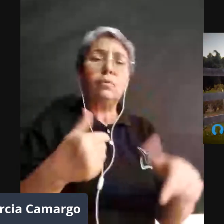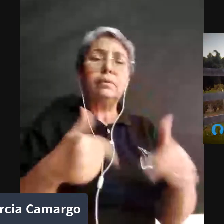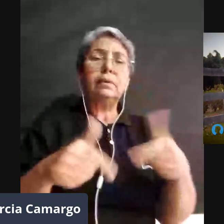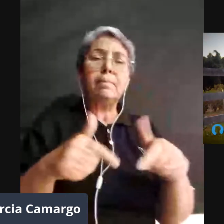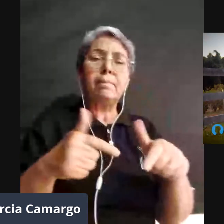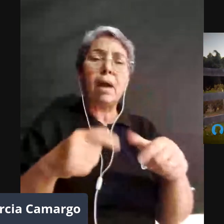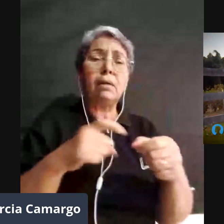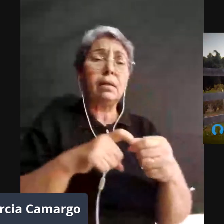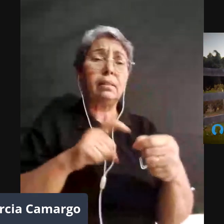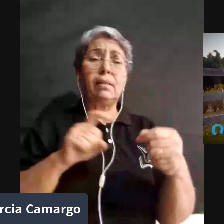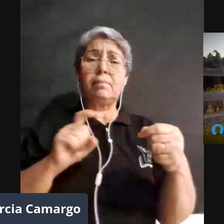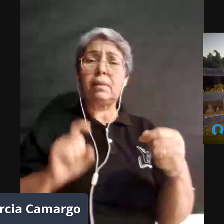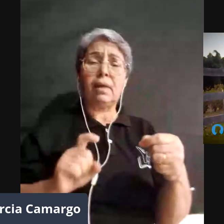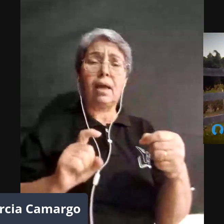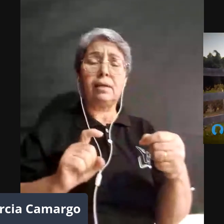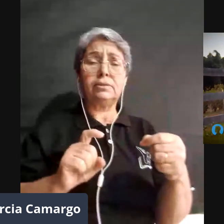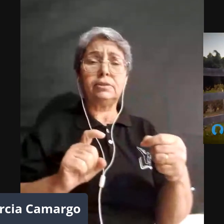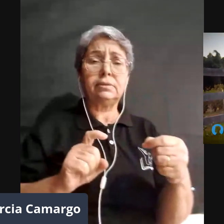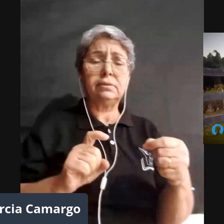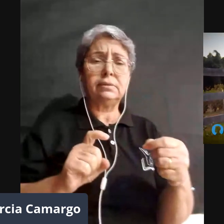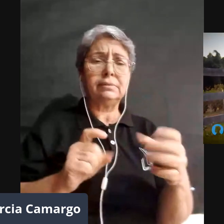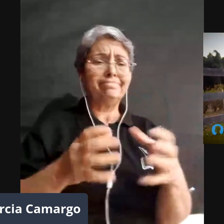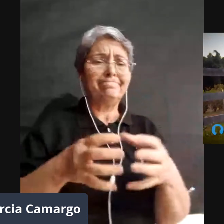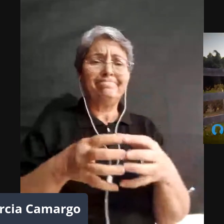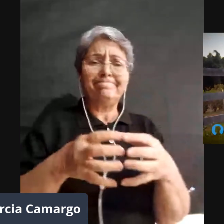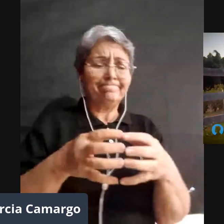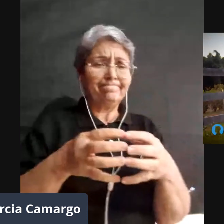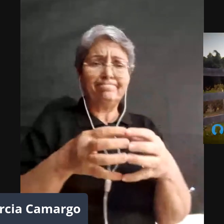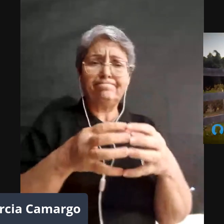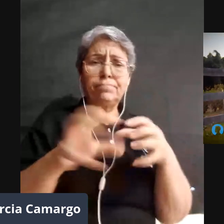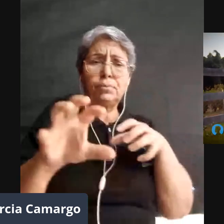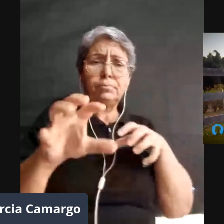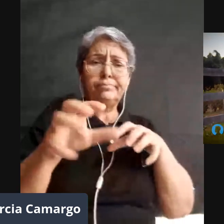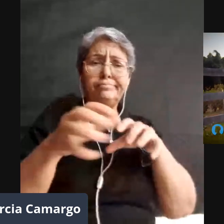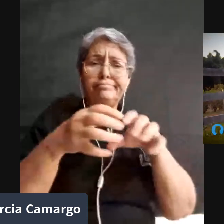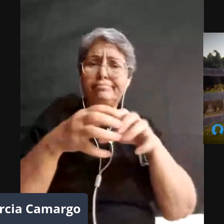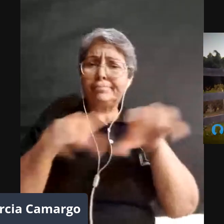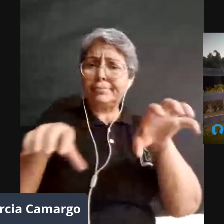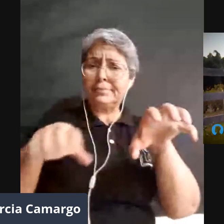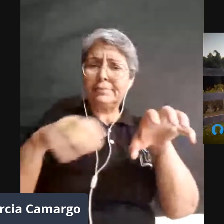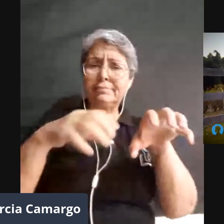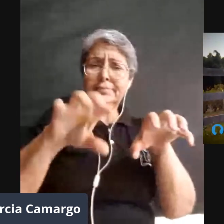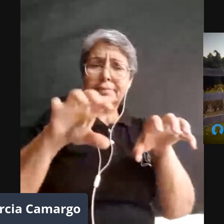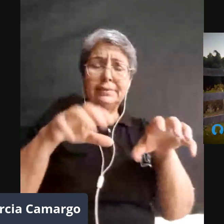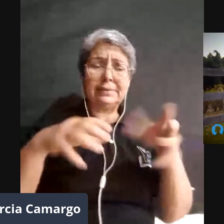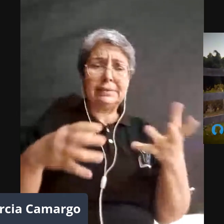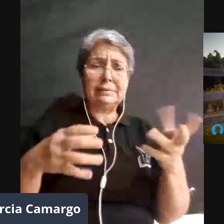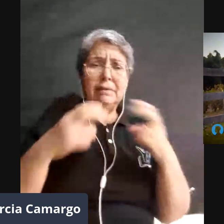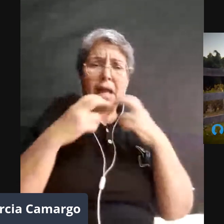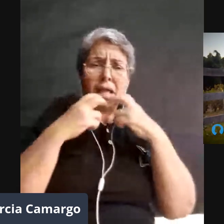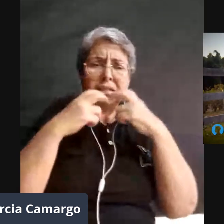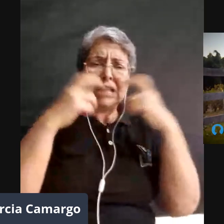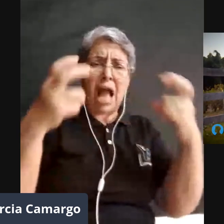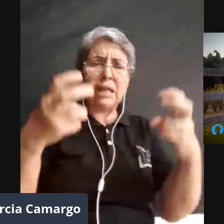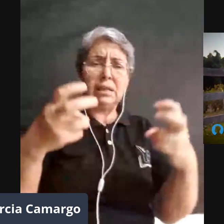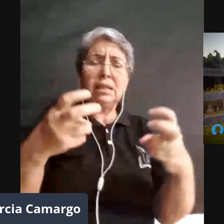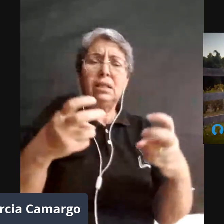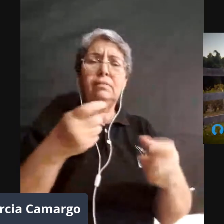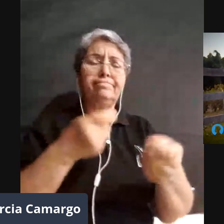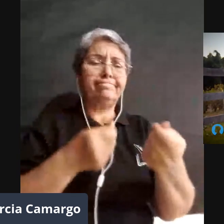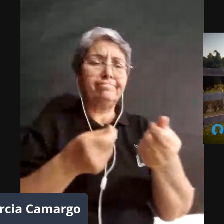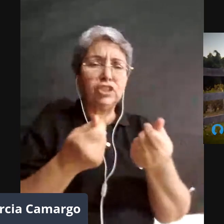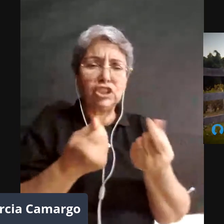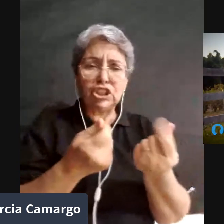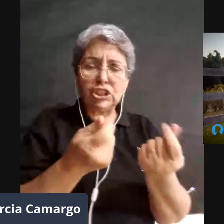que tanta divisão nas igrejas? Por que tantos escândalos financeiros, morais? Por